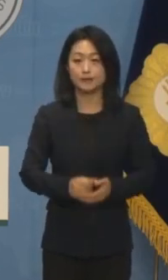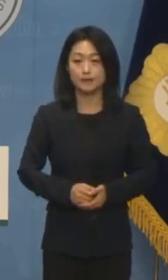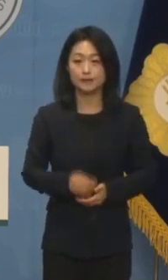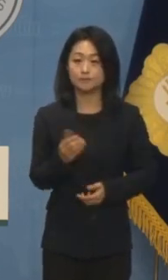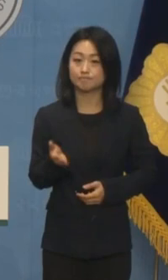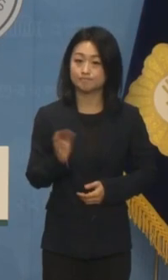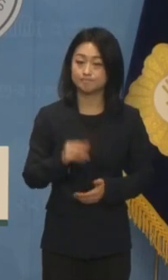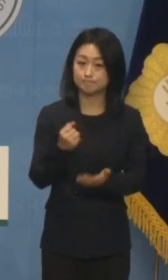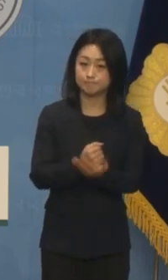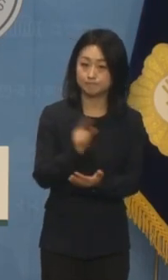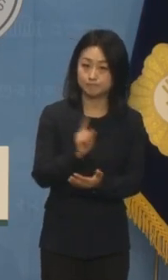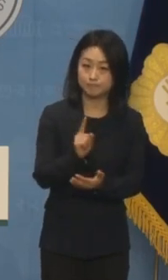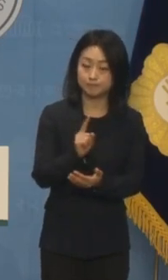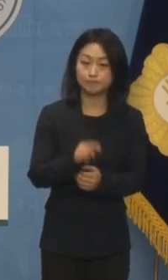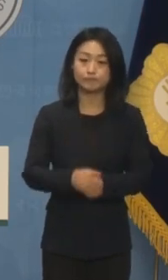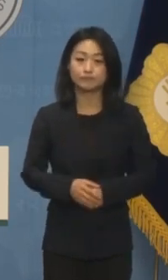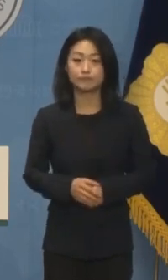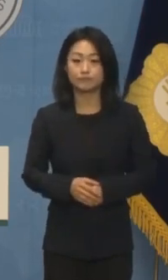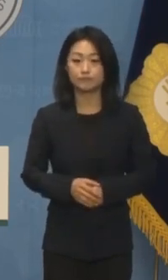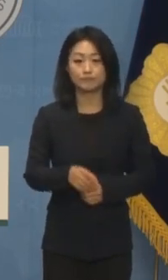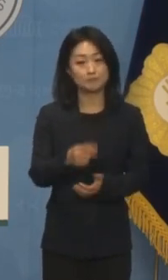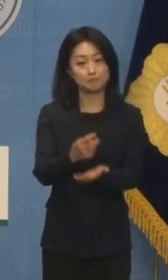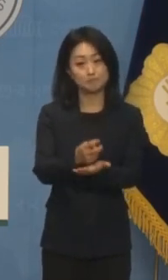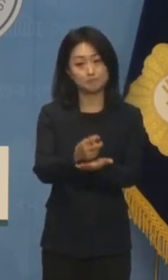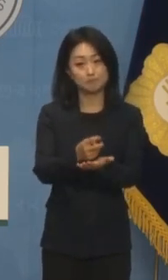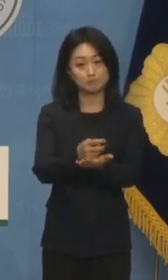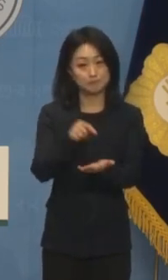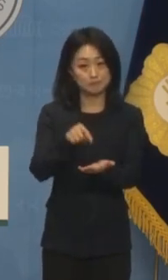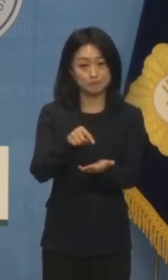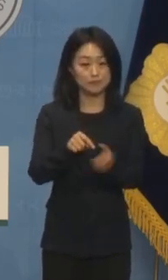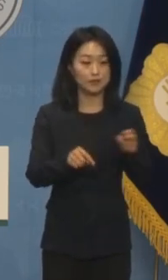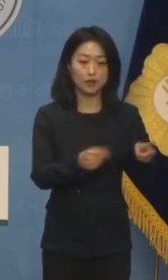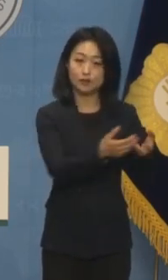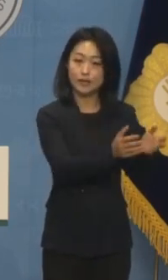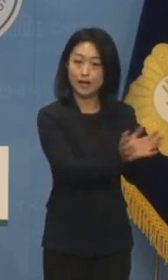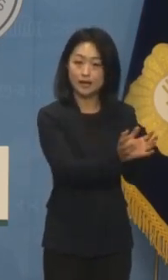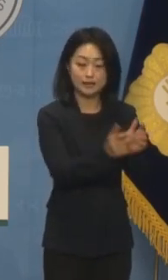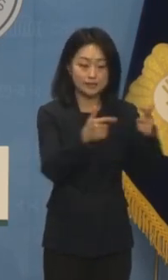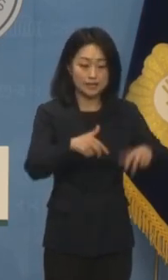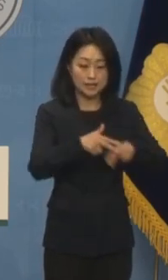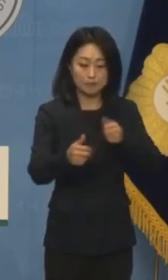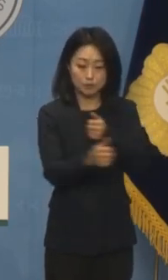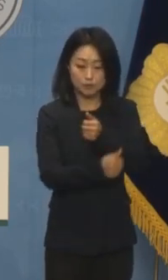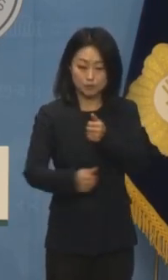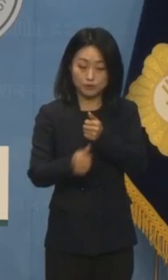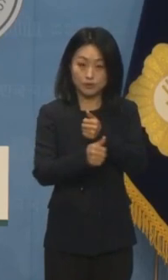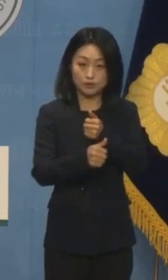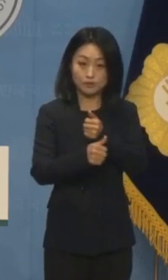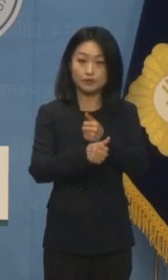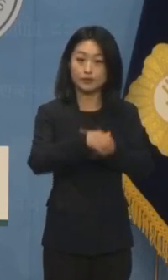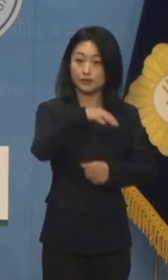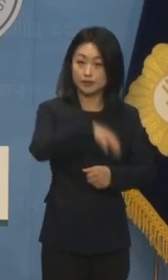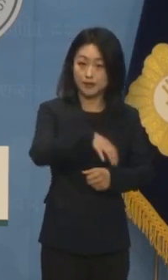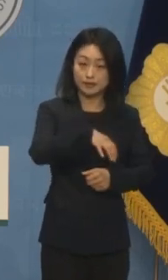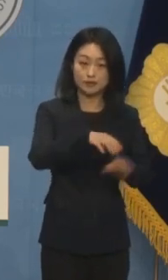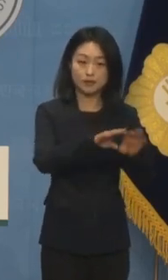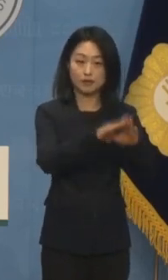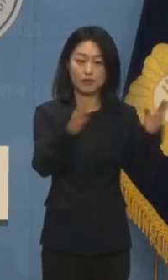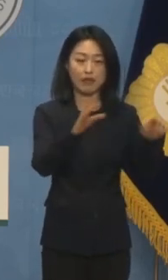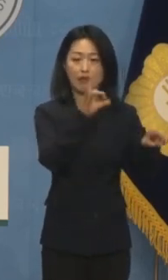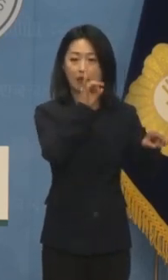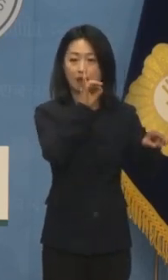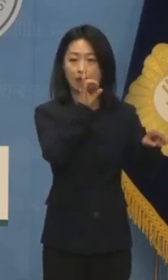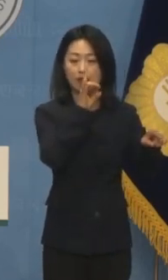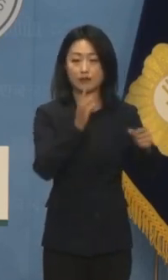그러나 안타깝게도 모성보호 3법은 정부 여당이 해당 상임위인 환경노동위원회 개최를 보이콧하는